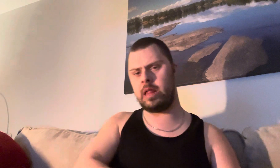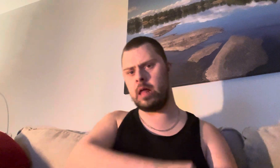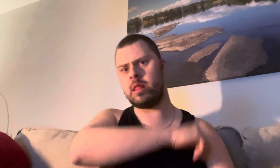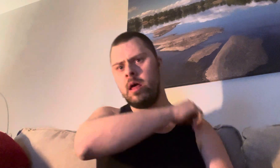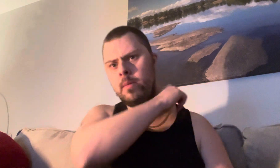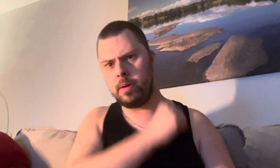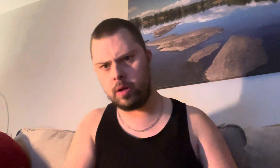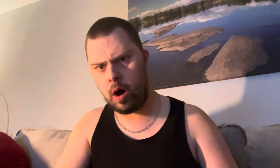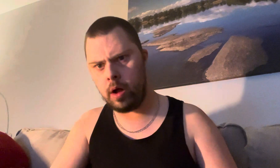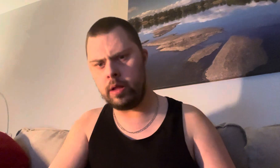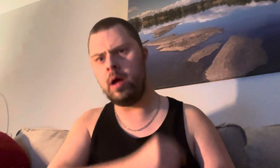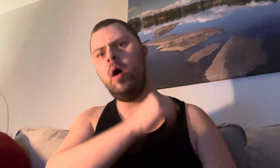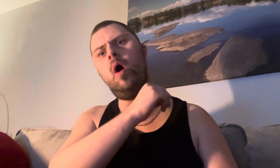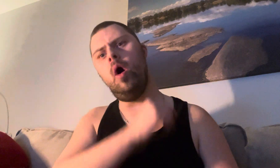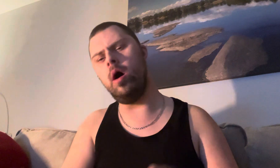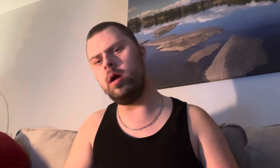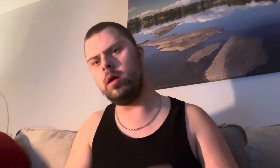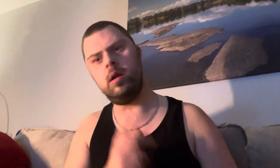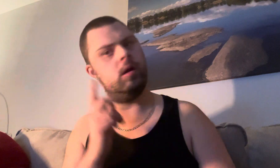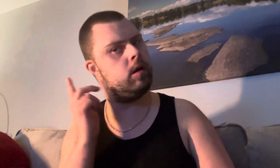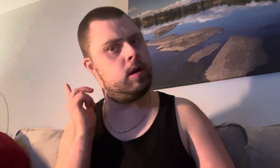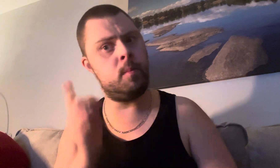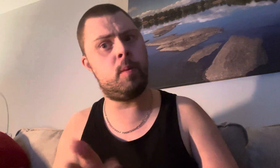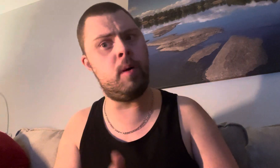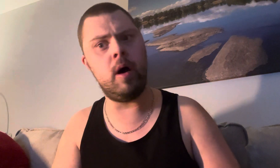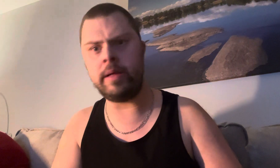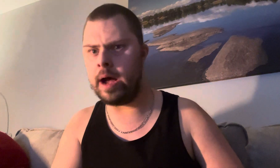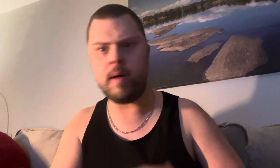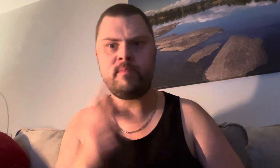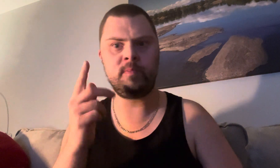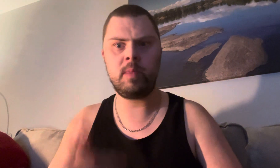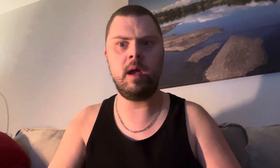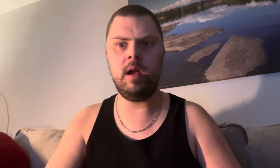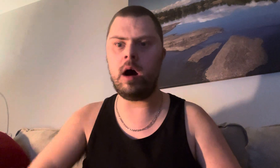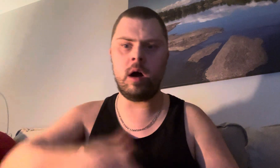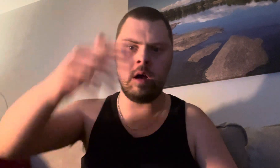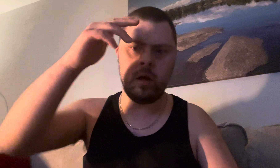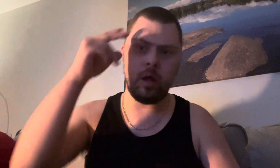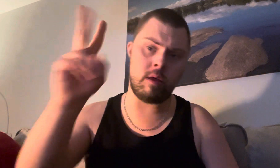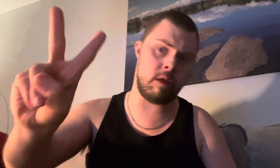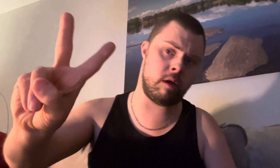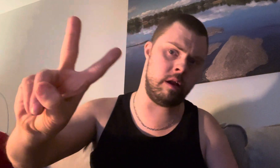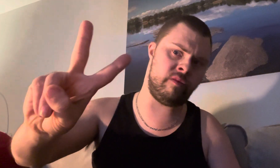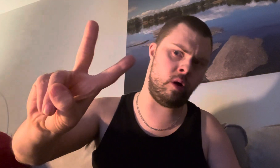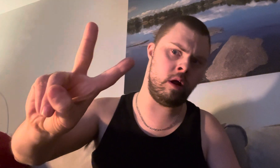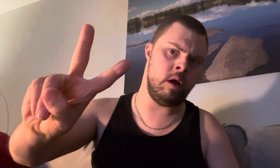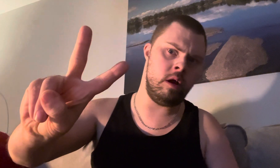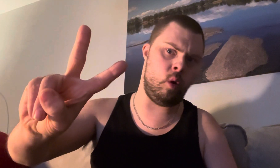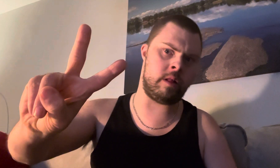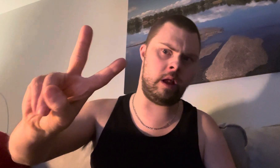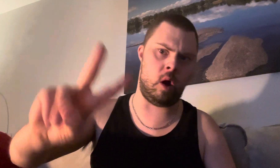Tisdags på dagen på badia. Ja. Jag ska göra två låtar jag.